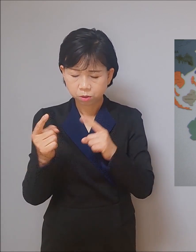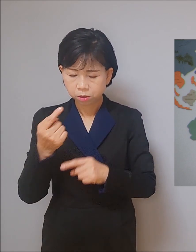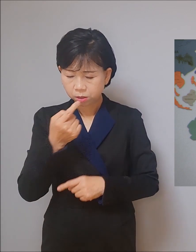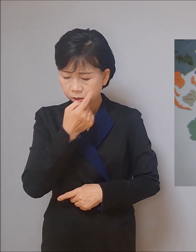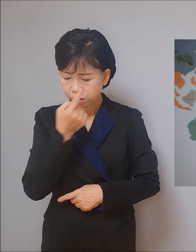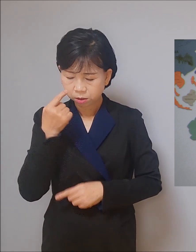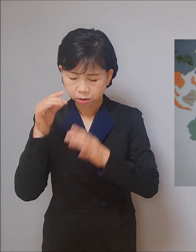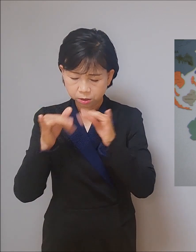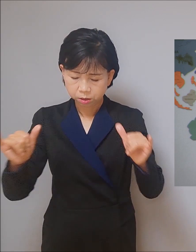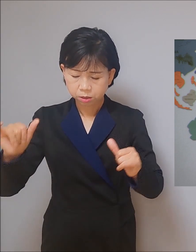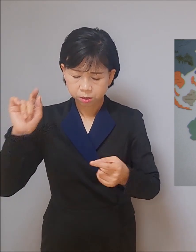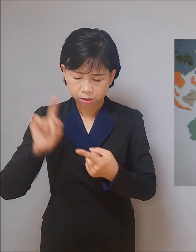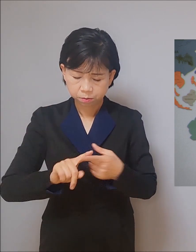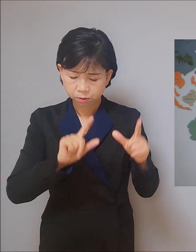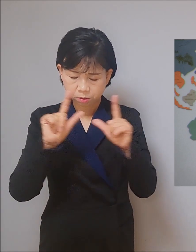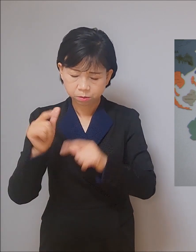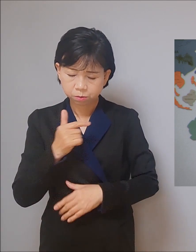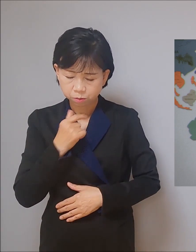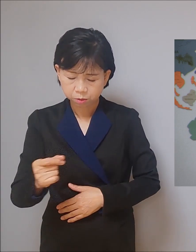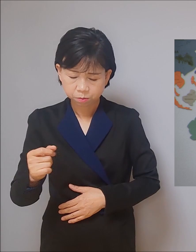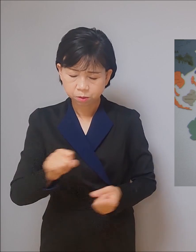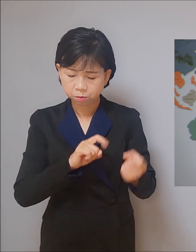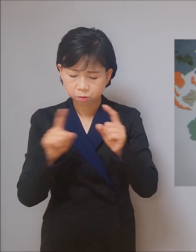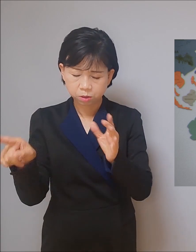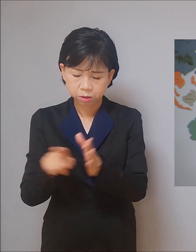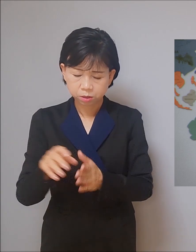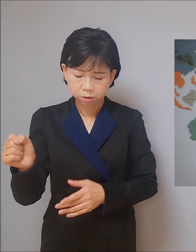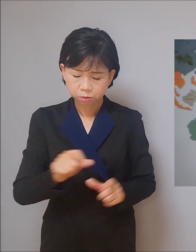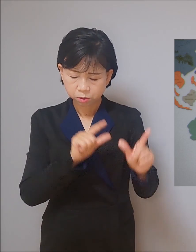증인으로 살기 원합니다. 부활 신앙으로